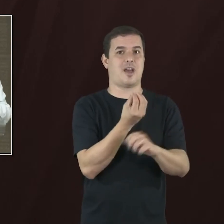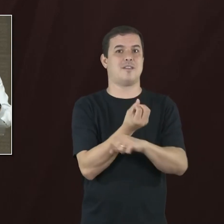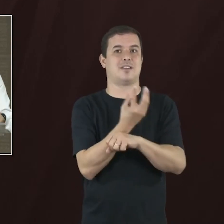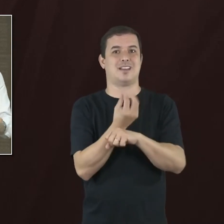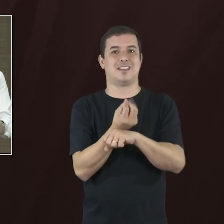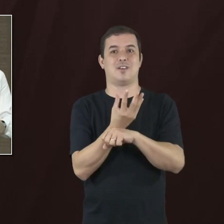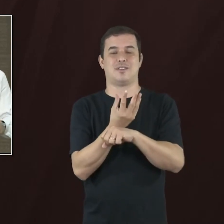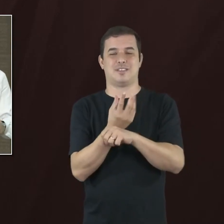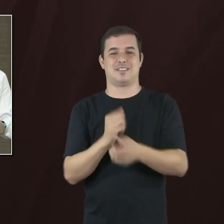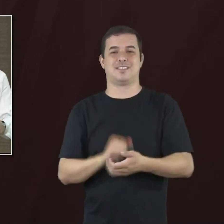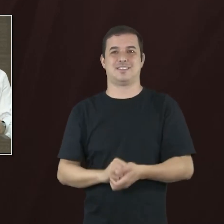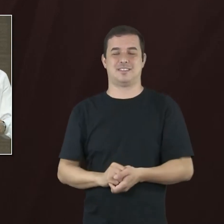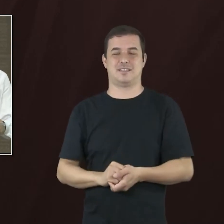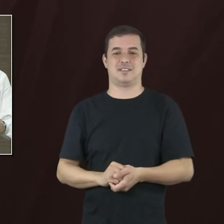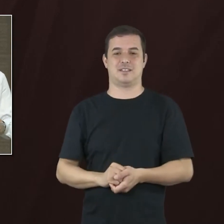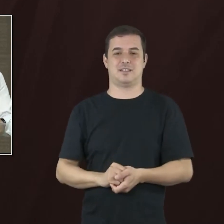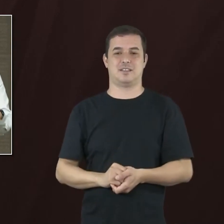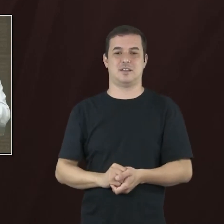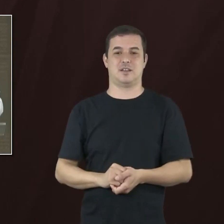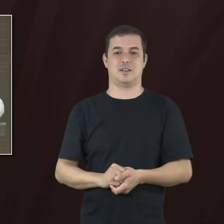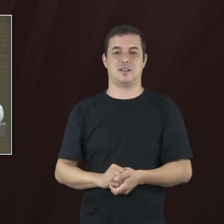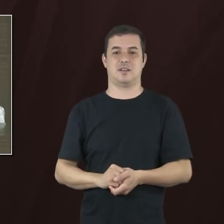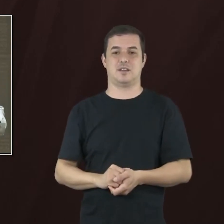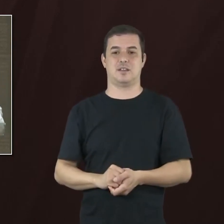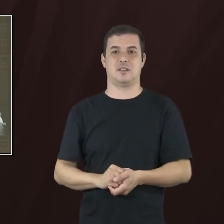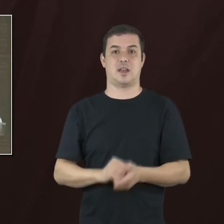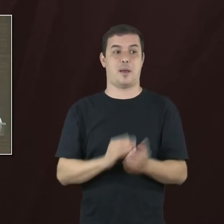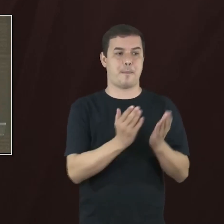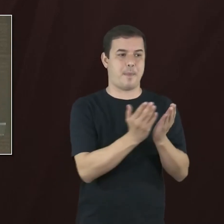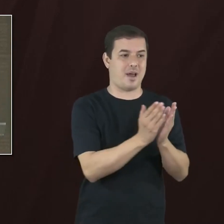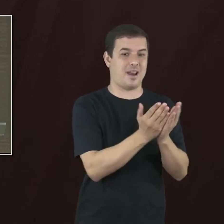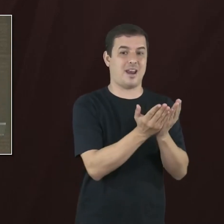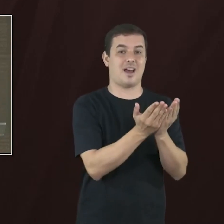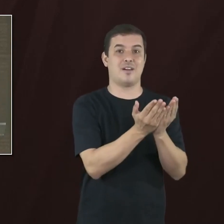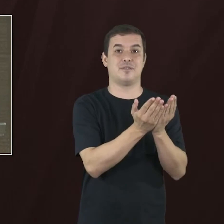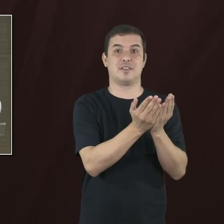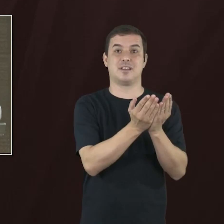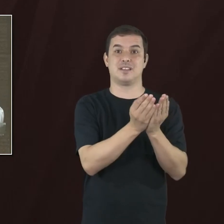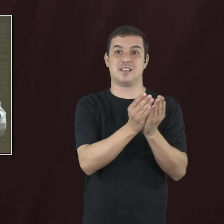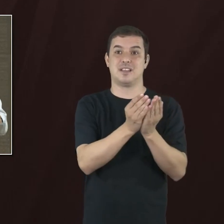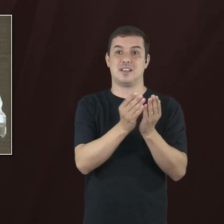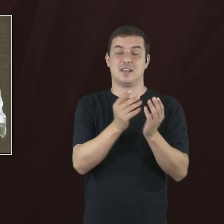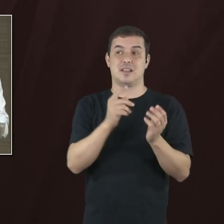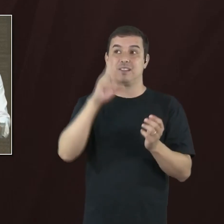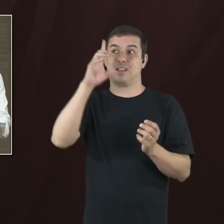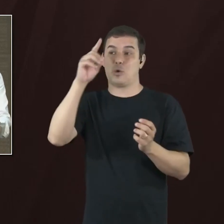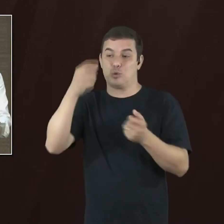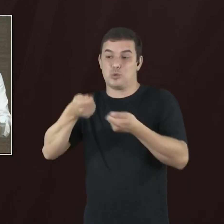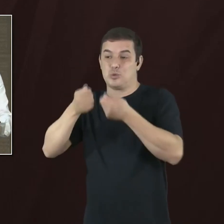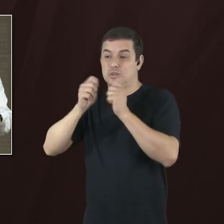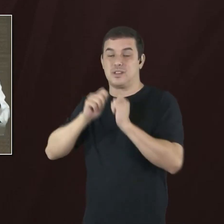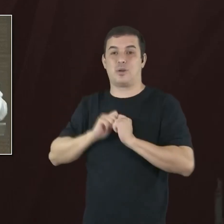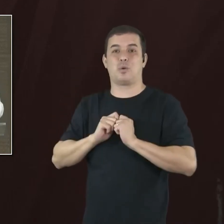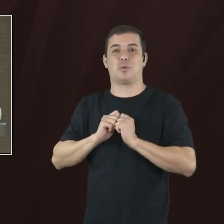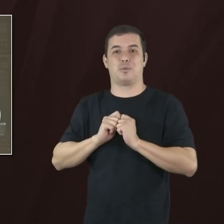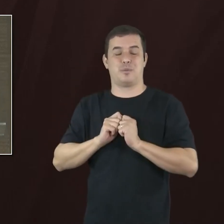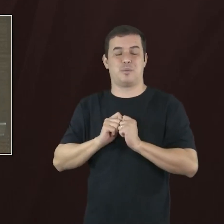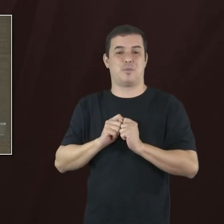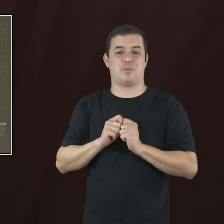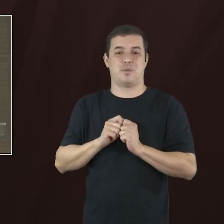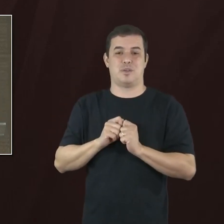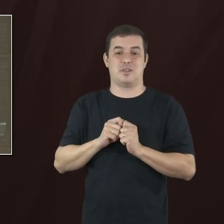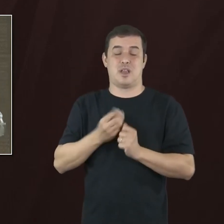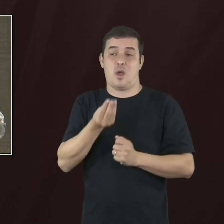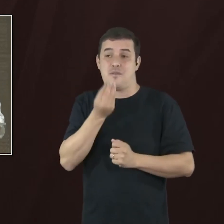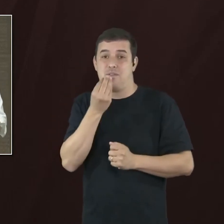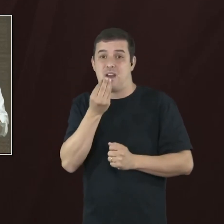estão conosco. Desculpe-me, não é falta de modéstia, é a realidade, é o fato. Somos o pequenino